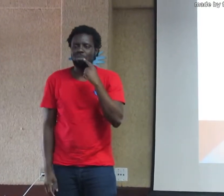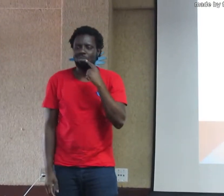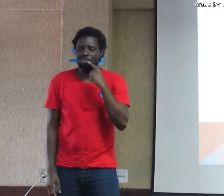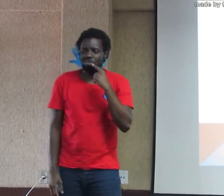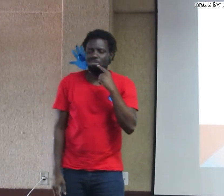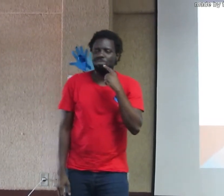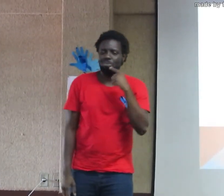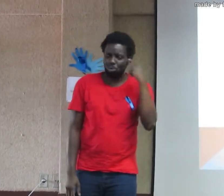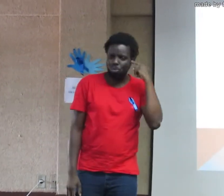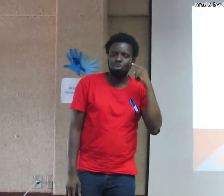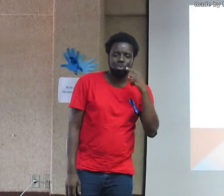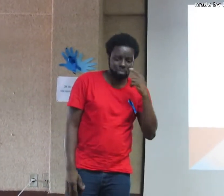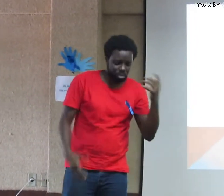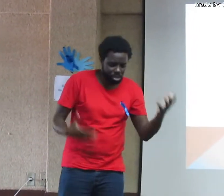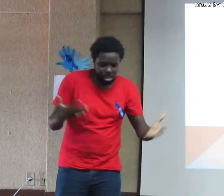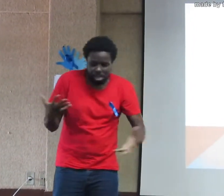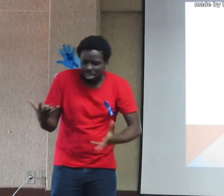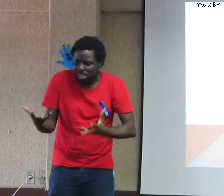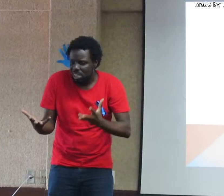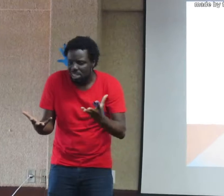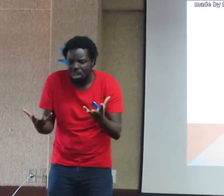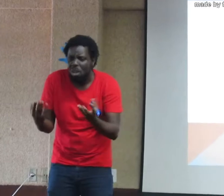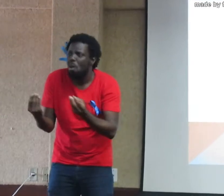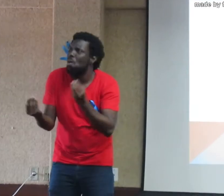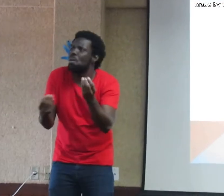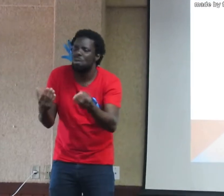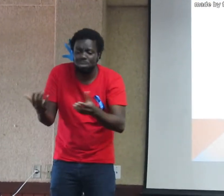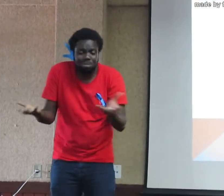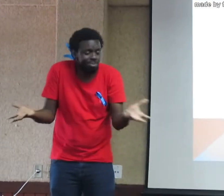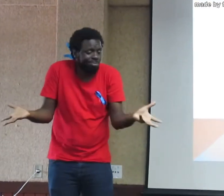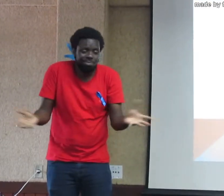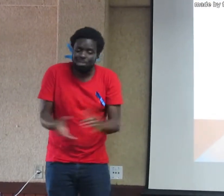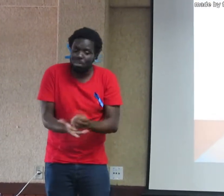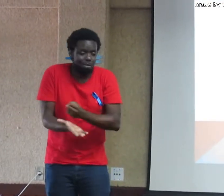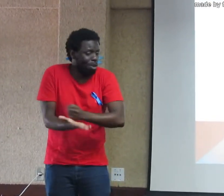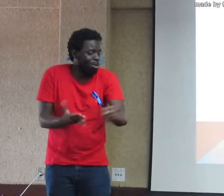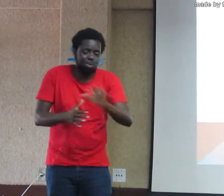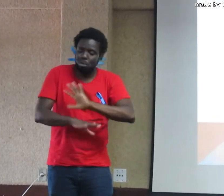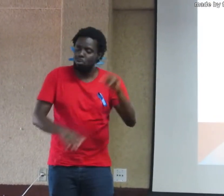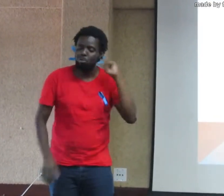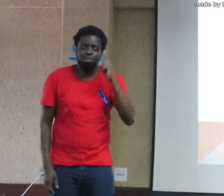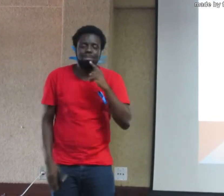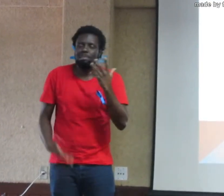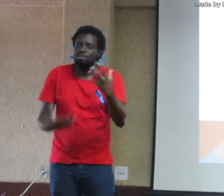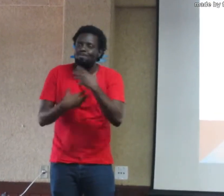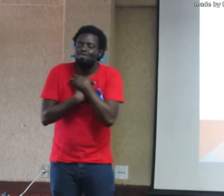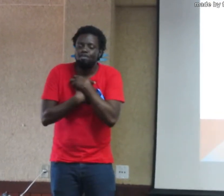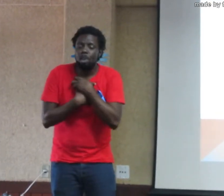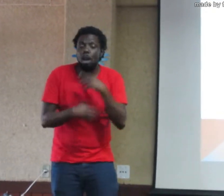clínicos, e aí que um médico descobriu que eu tinha perda auditiva. E